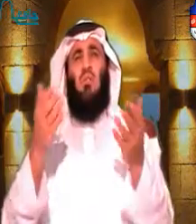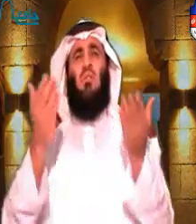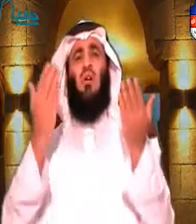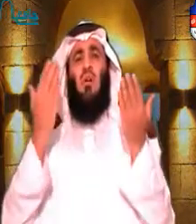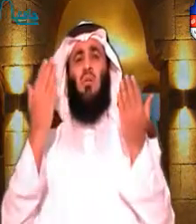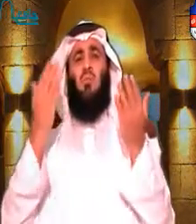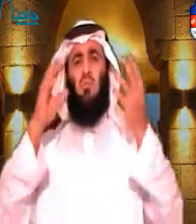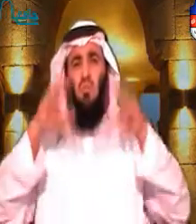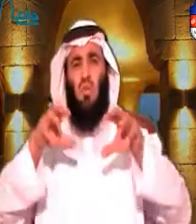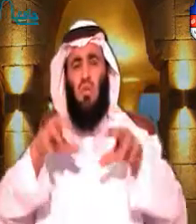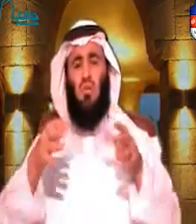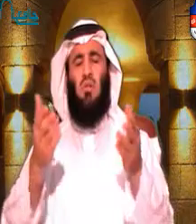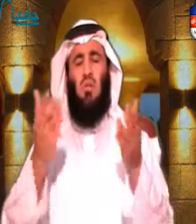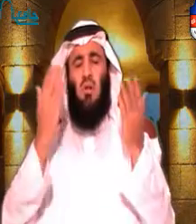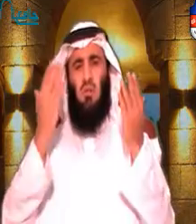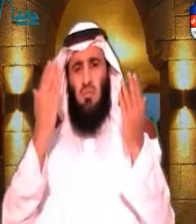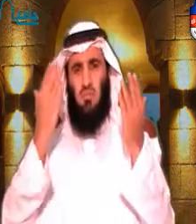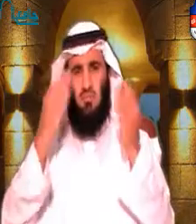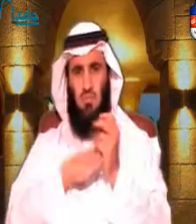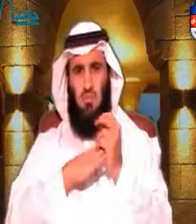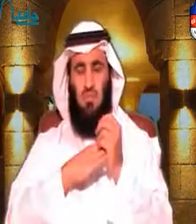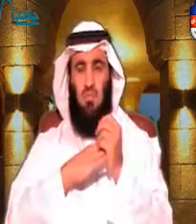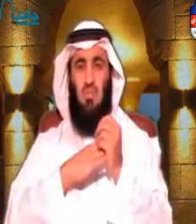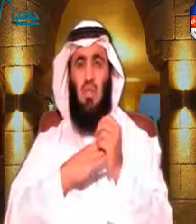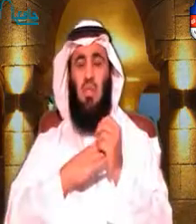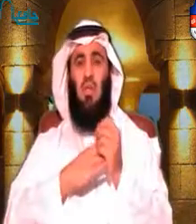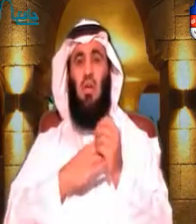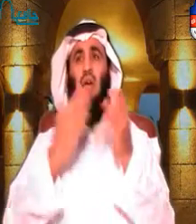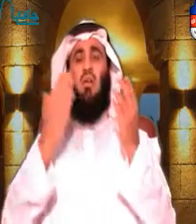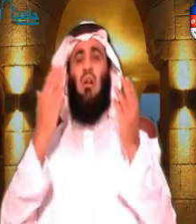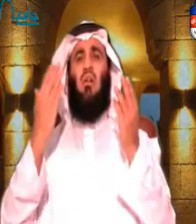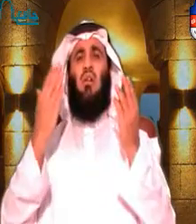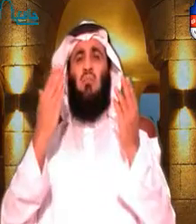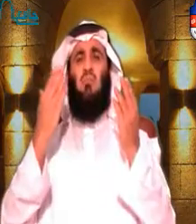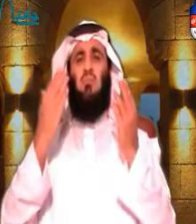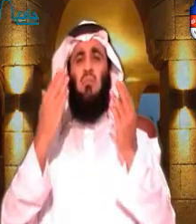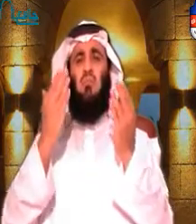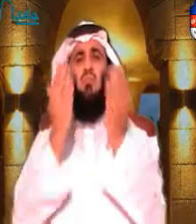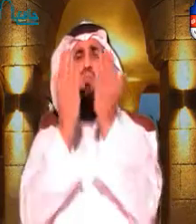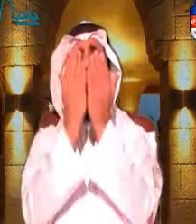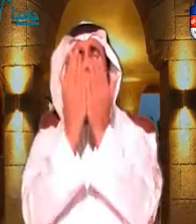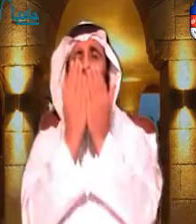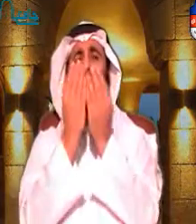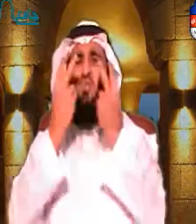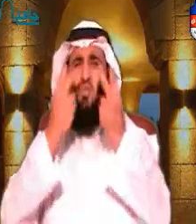أغثنا، اللهم أغثنا. اللهم لا ترد أيدينا صفرا يا سميع الدعاء.